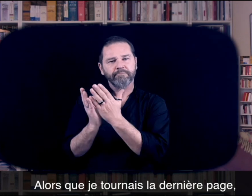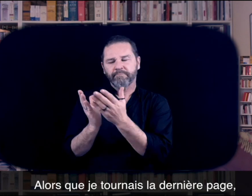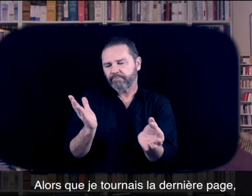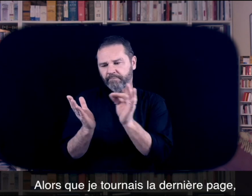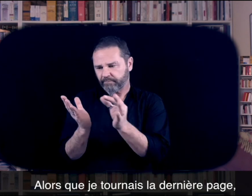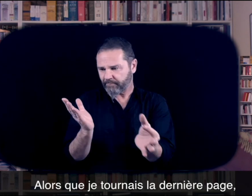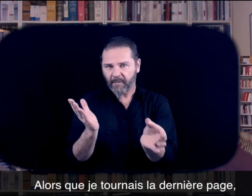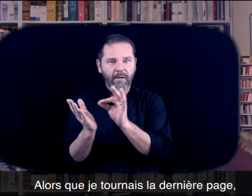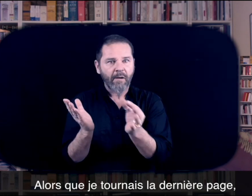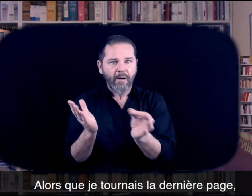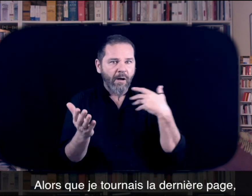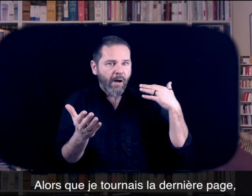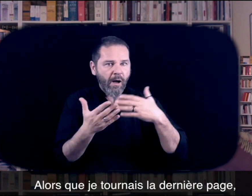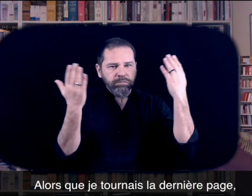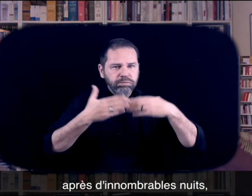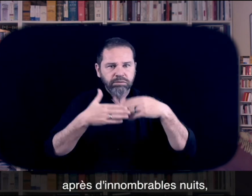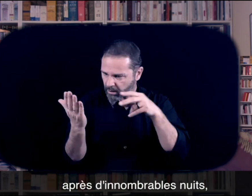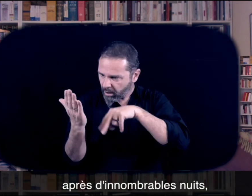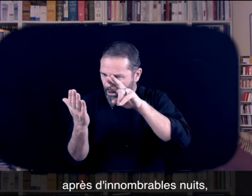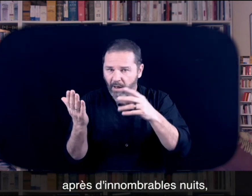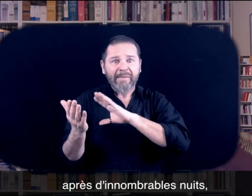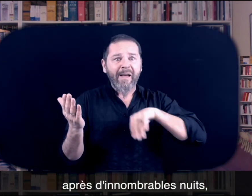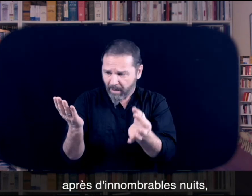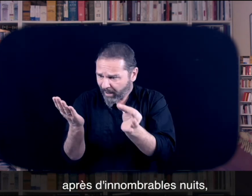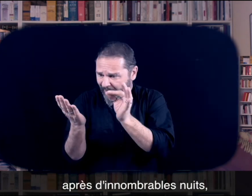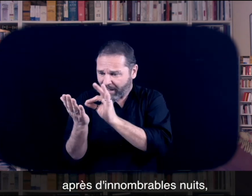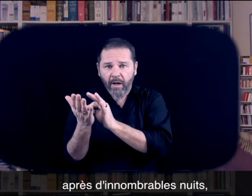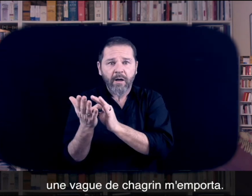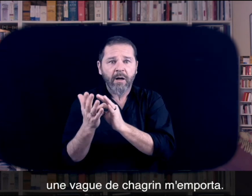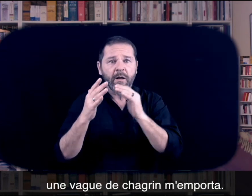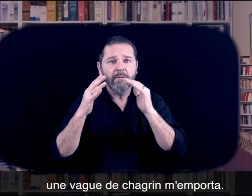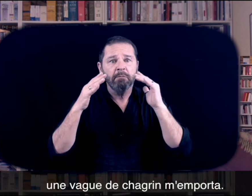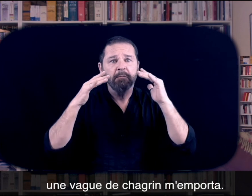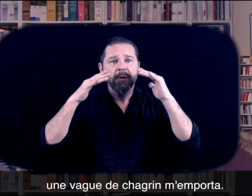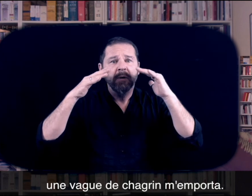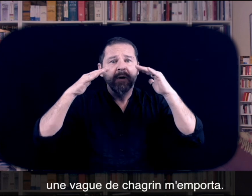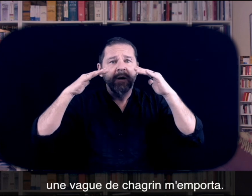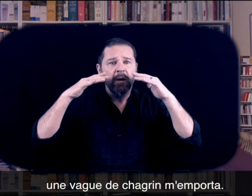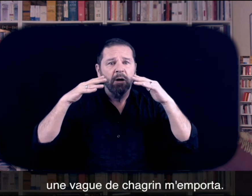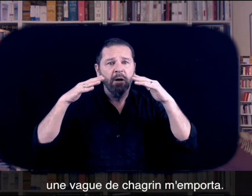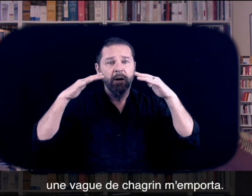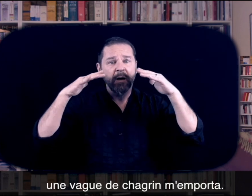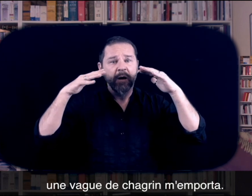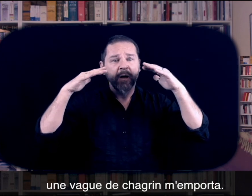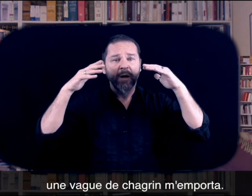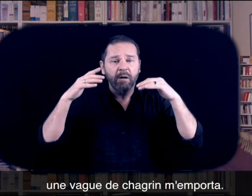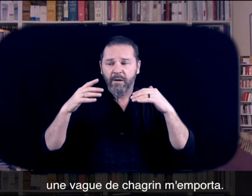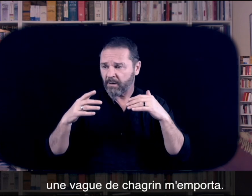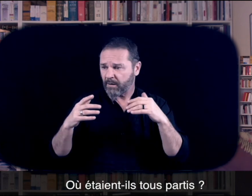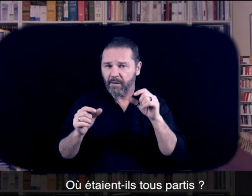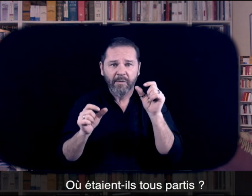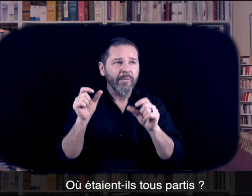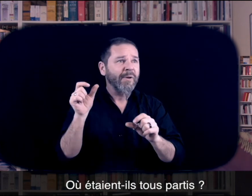Alors que je tournais la dernière page, après d'innombrables nuits, une vague de chagrin m'emporta.